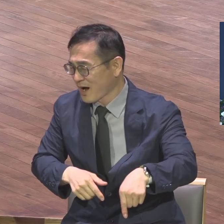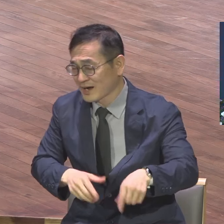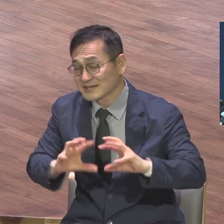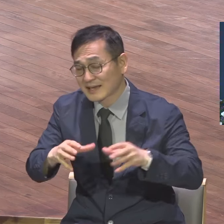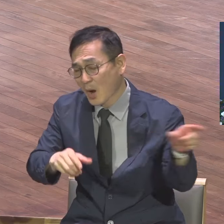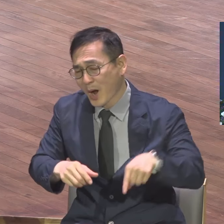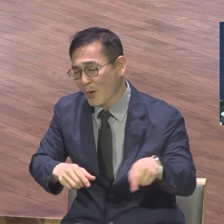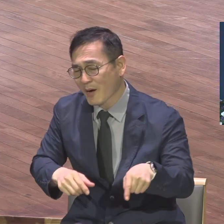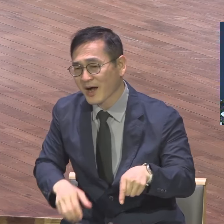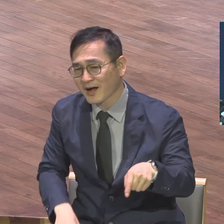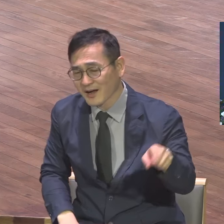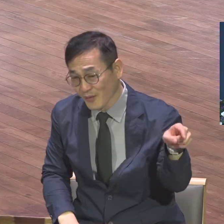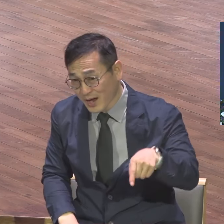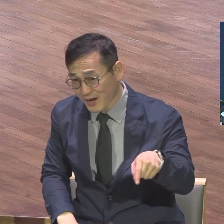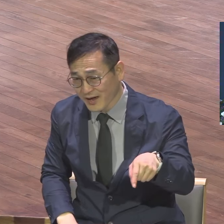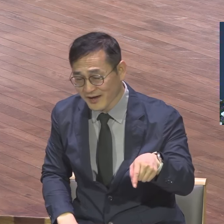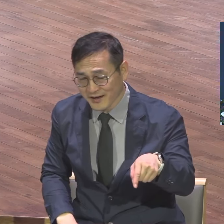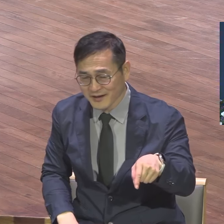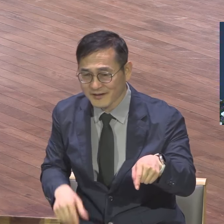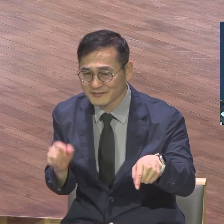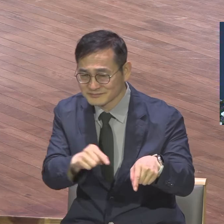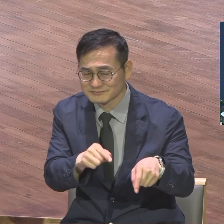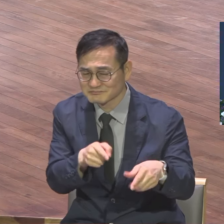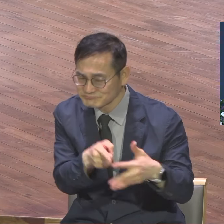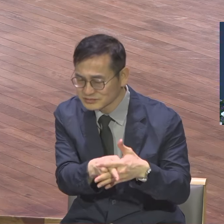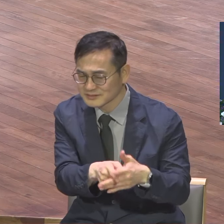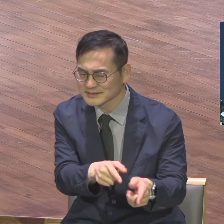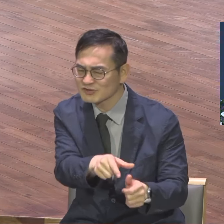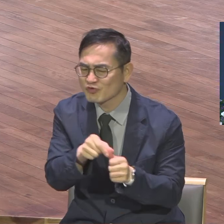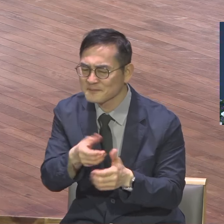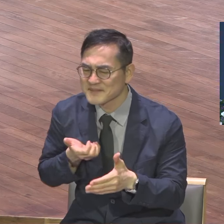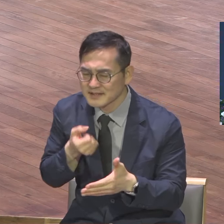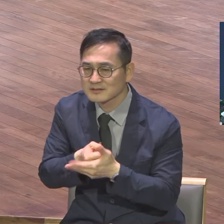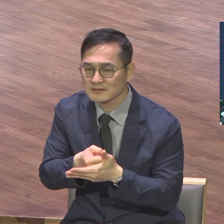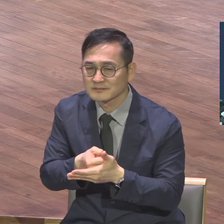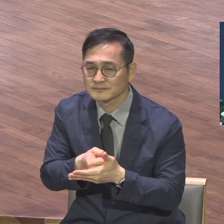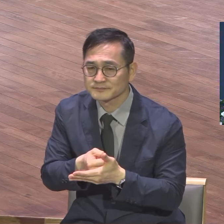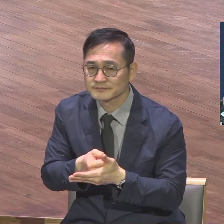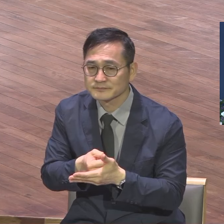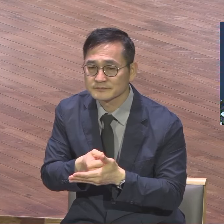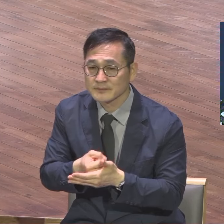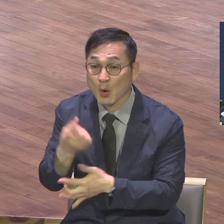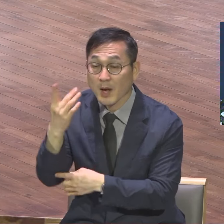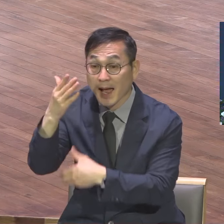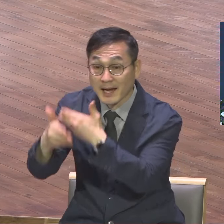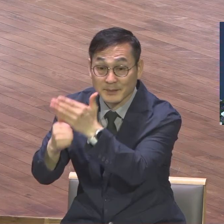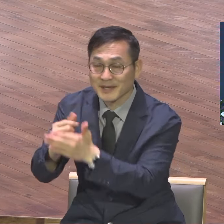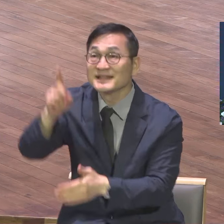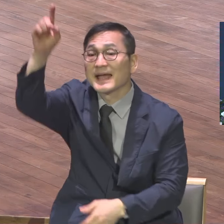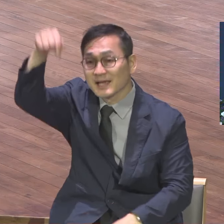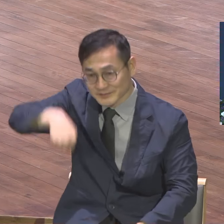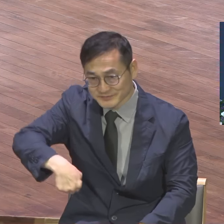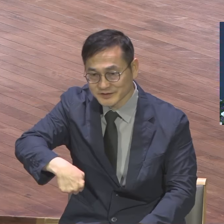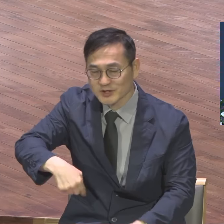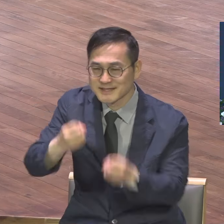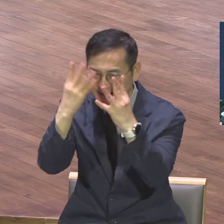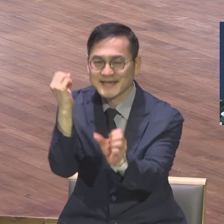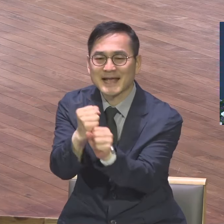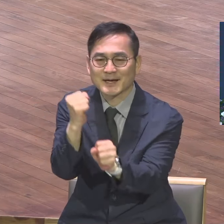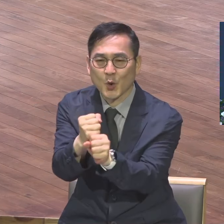천지를 창조하시니라 이렇게 시작을 하는데 그 전에